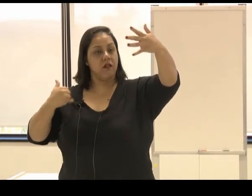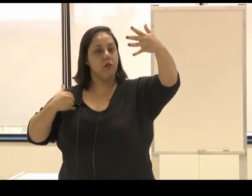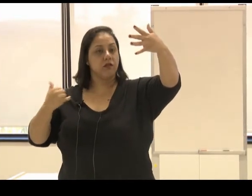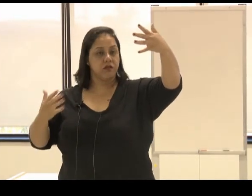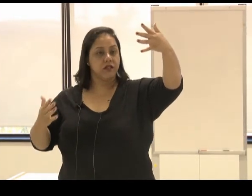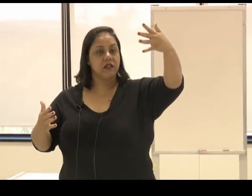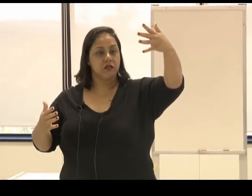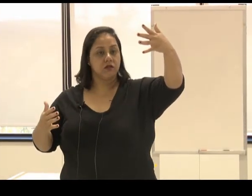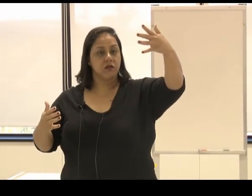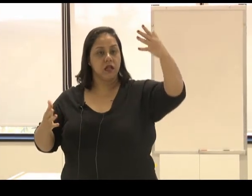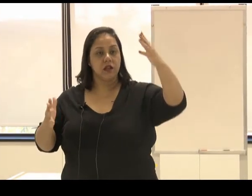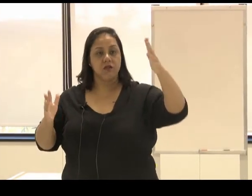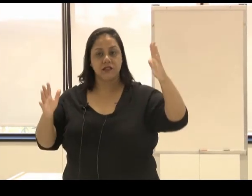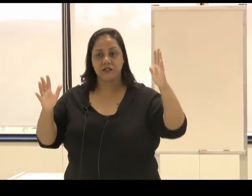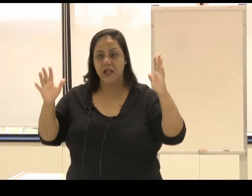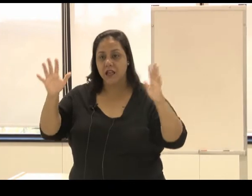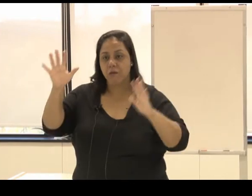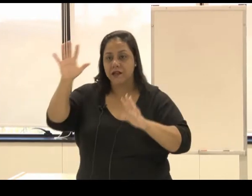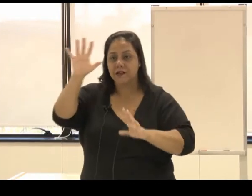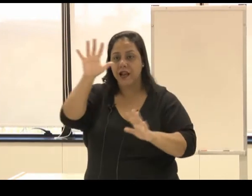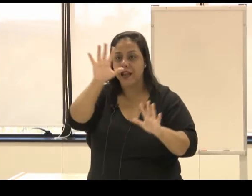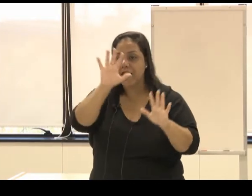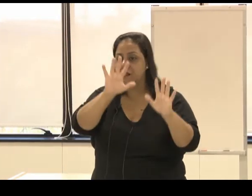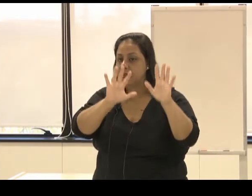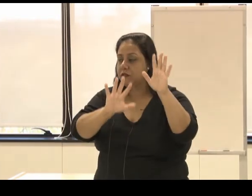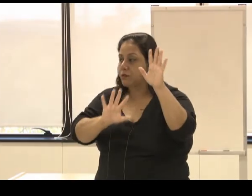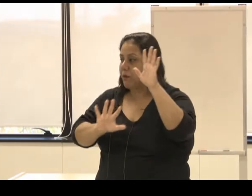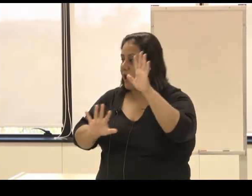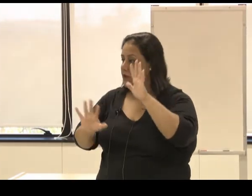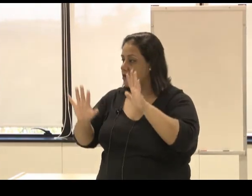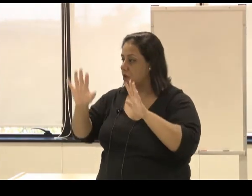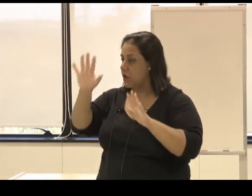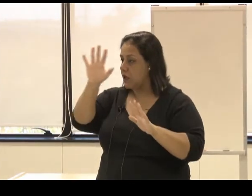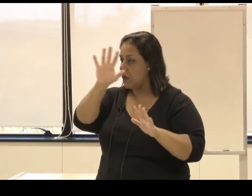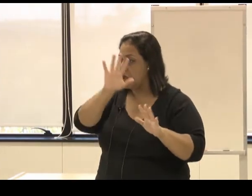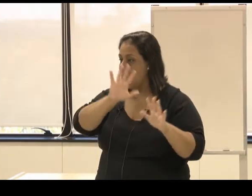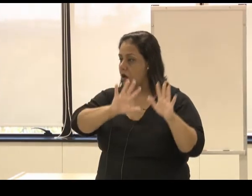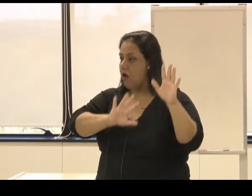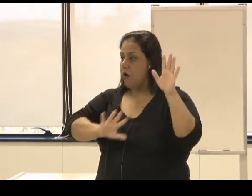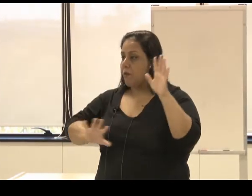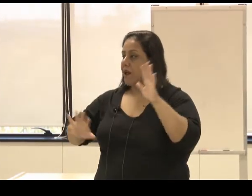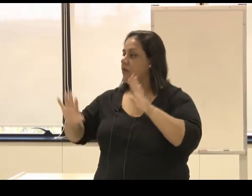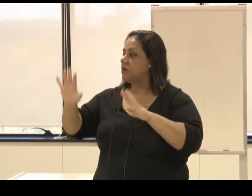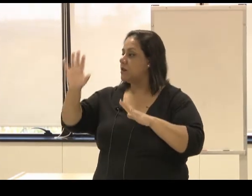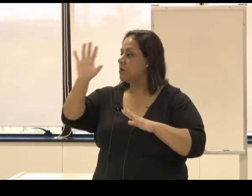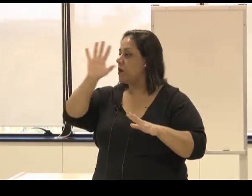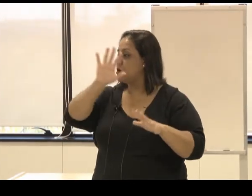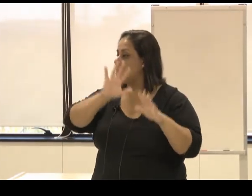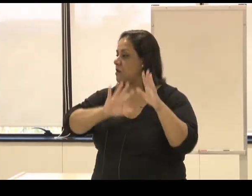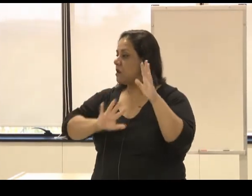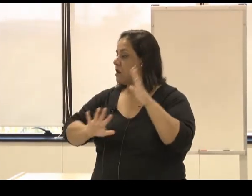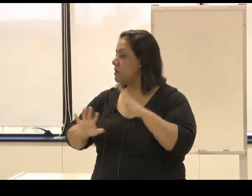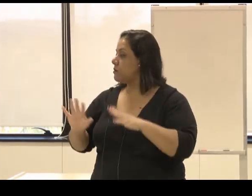posso fazer isso. Então, vocês têm que pensar nesse espaço aqui para que vocês possam